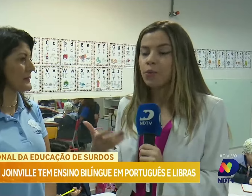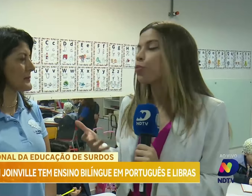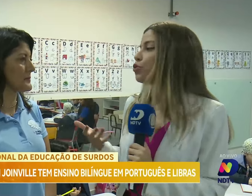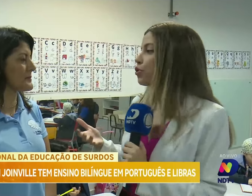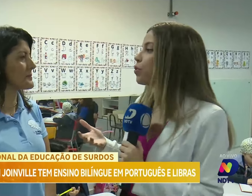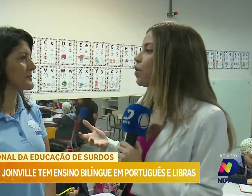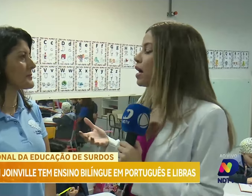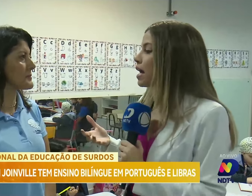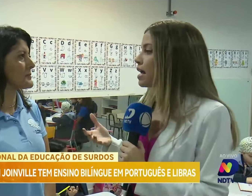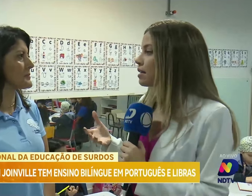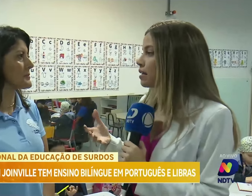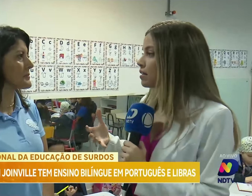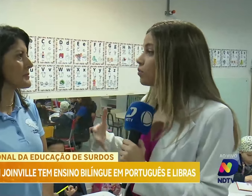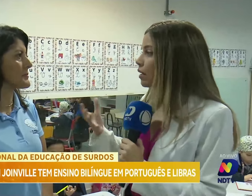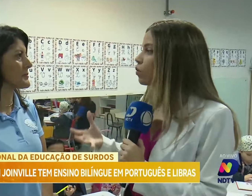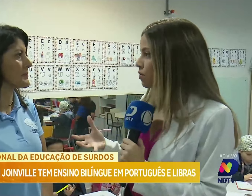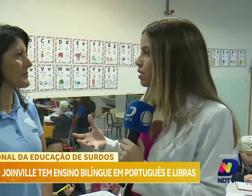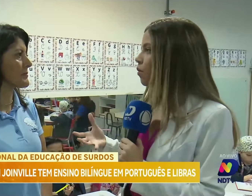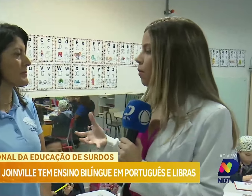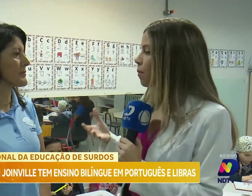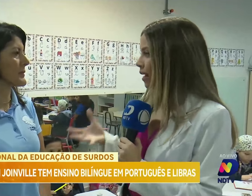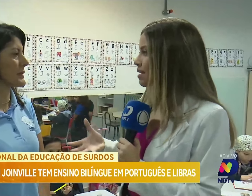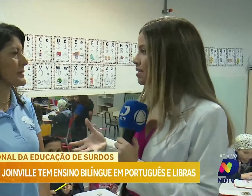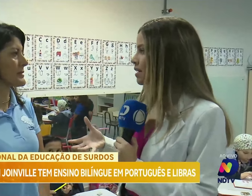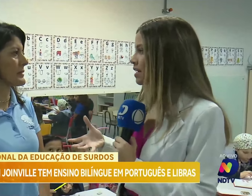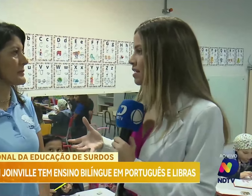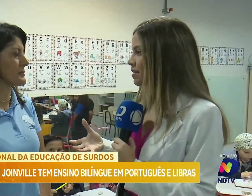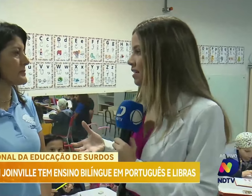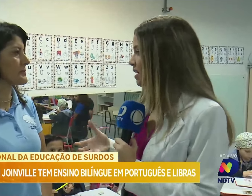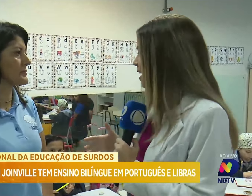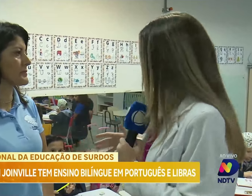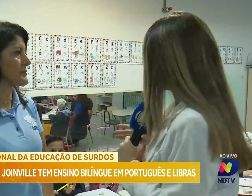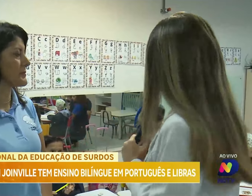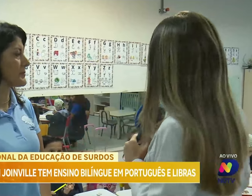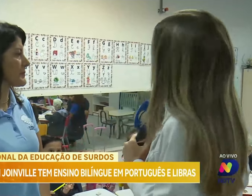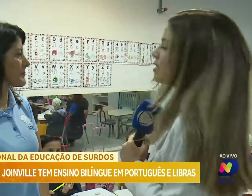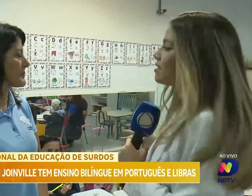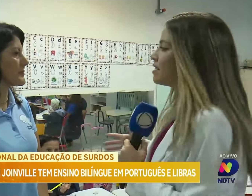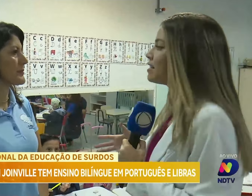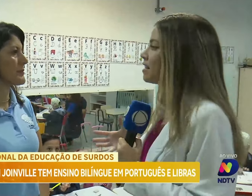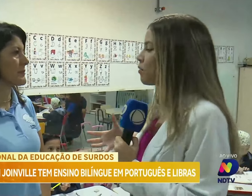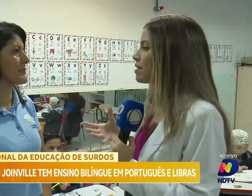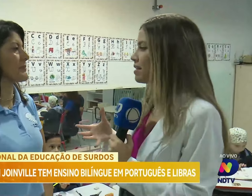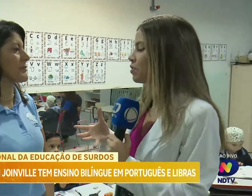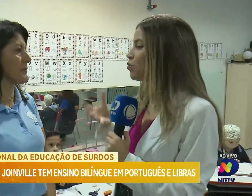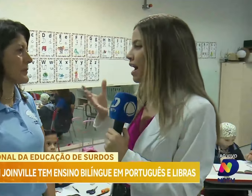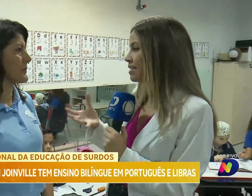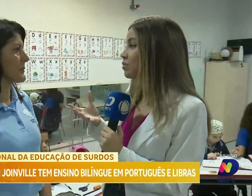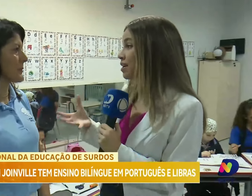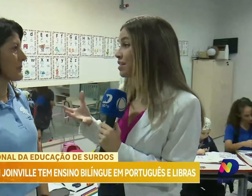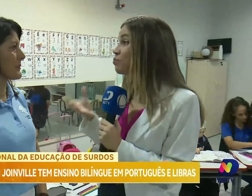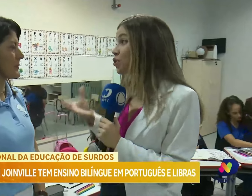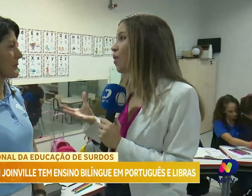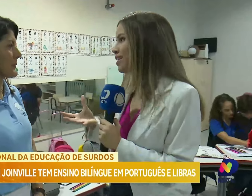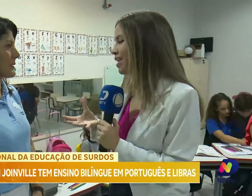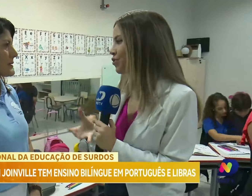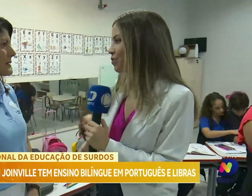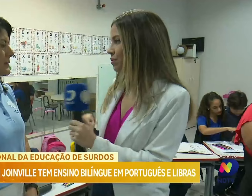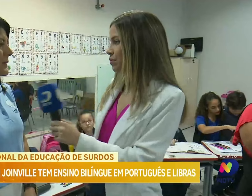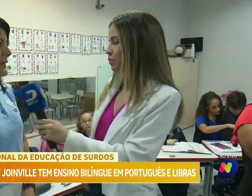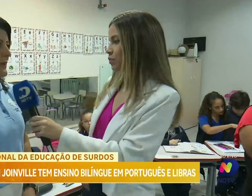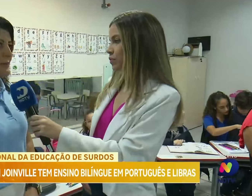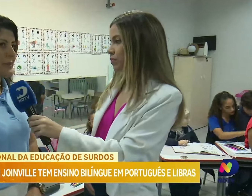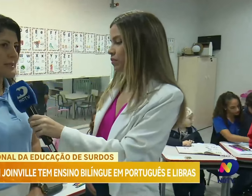Joinville que proporcionam essa questão da inclusão para essas crianças. E aqui há dezenas de crianças que têm, então, acesso a essa educação de